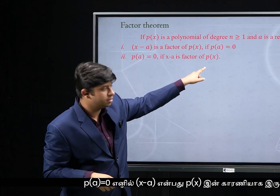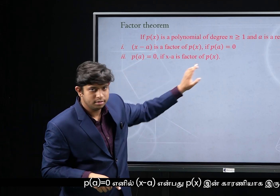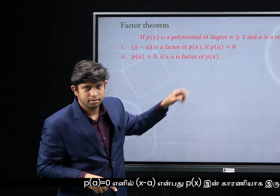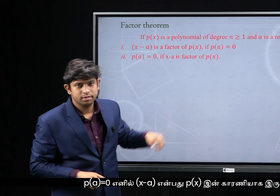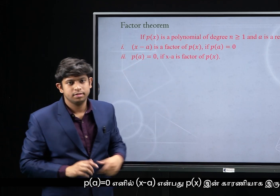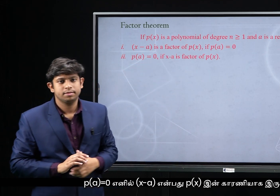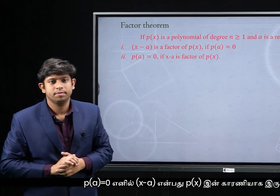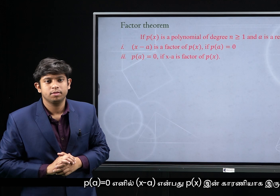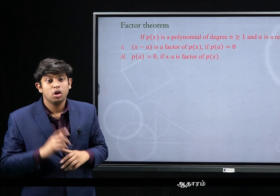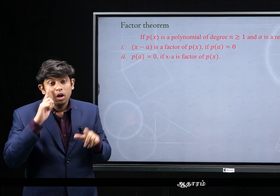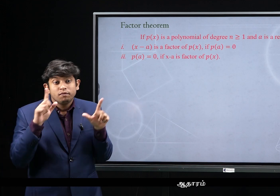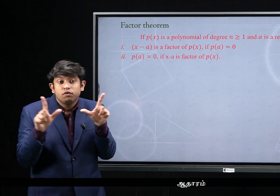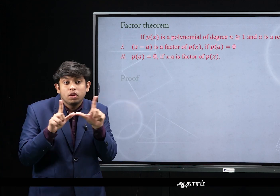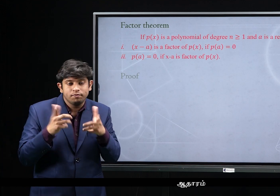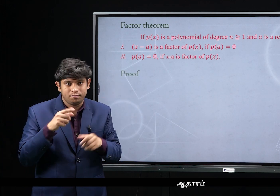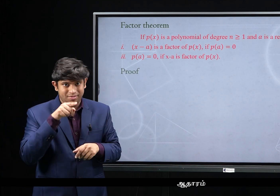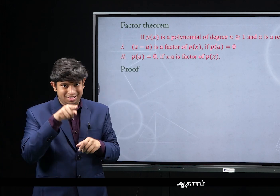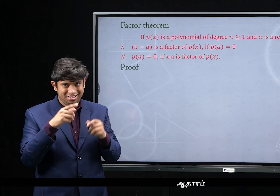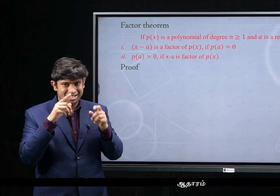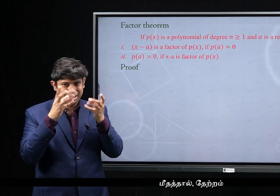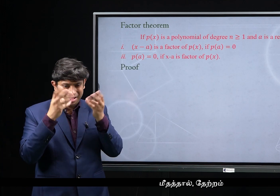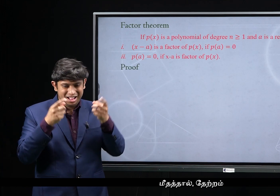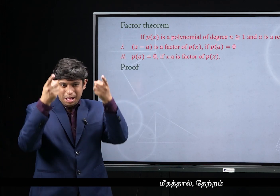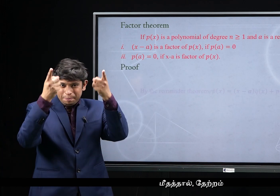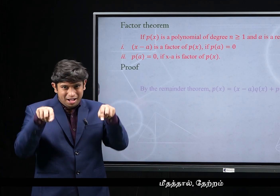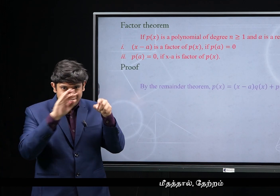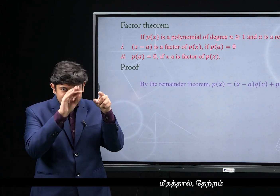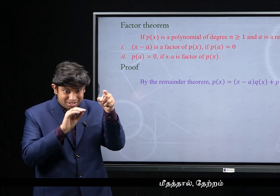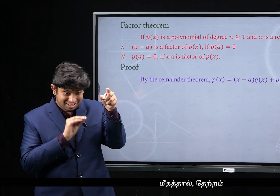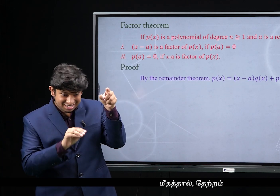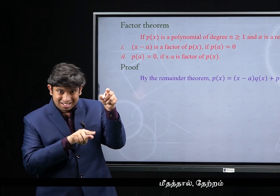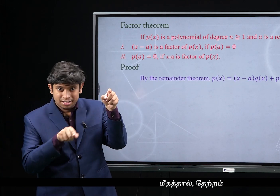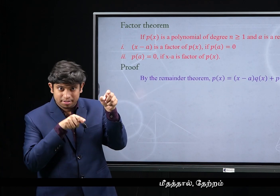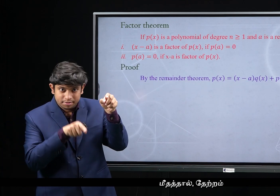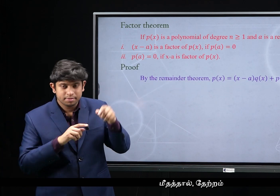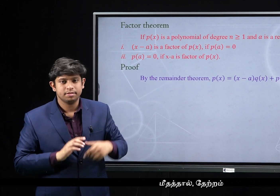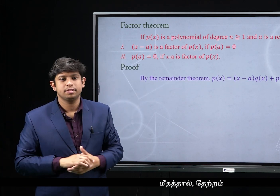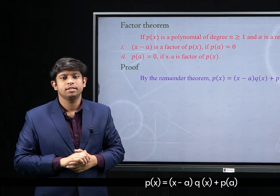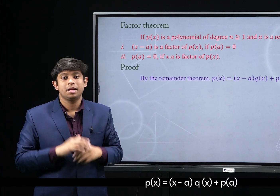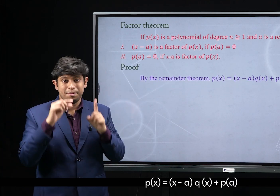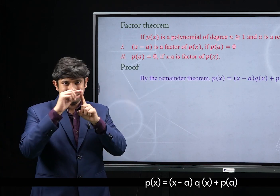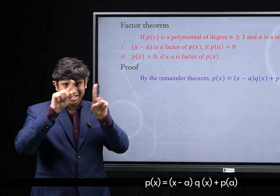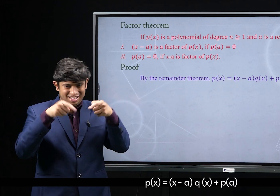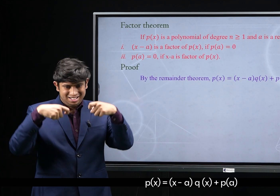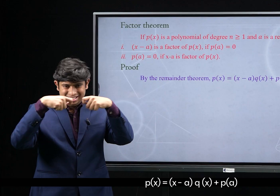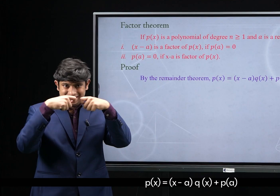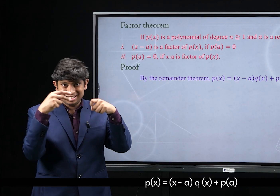இருக்கும். ஆதாரம் மீதத்தால் தேற்றம் px சமன்